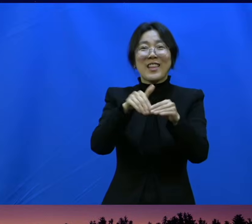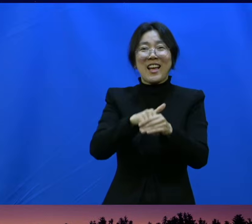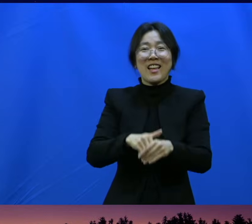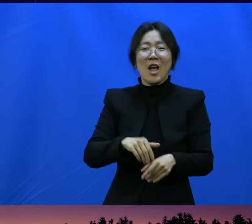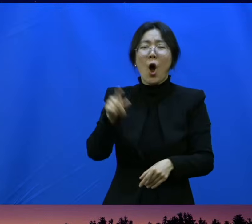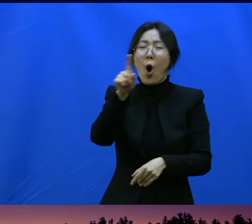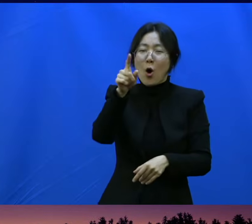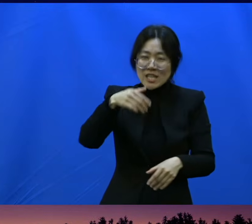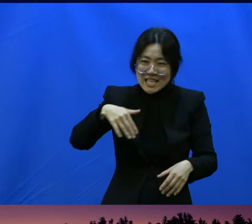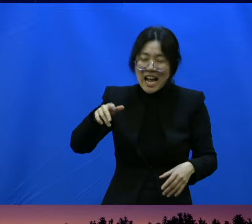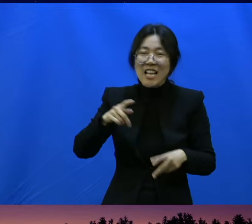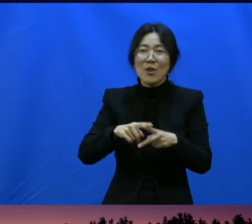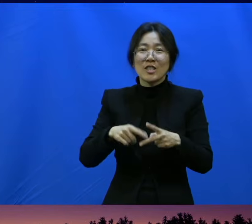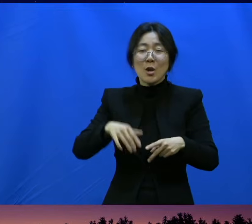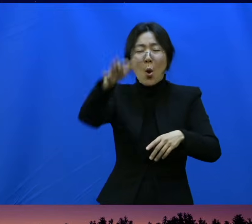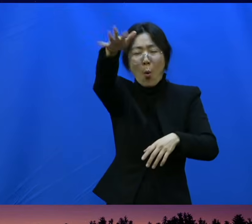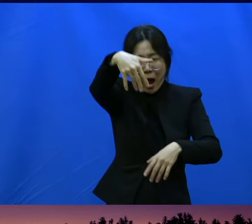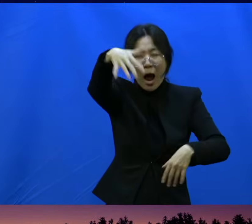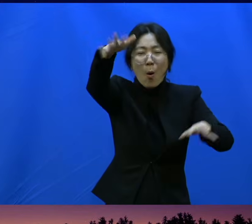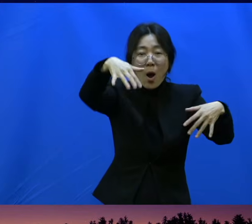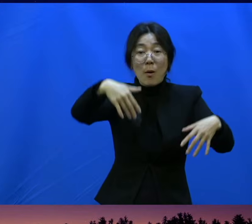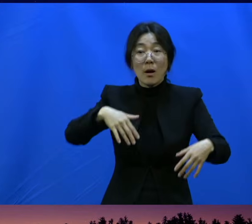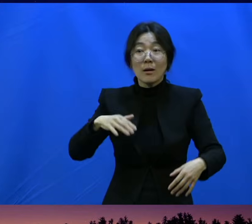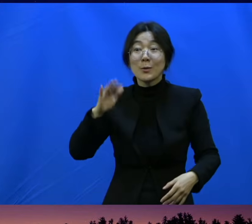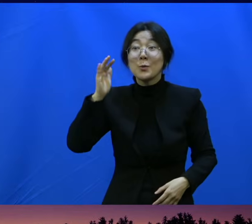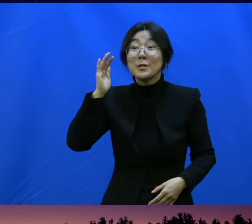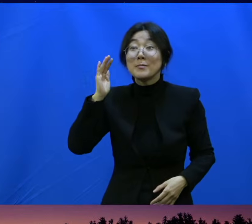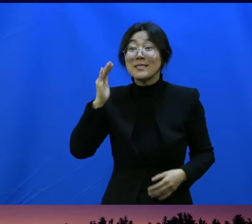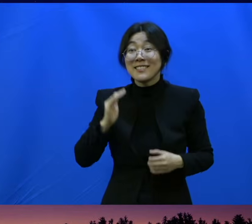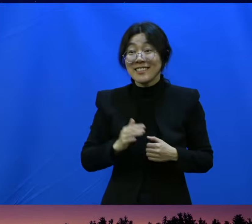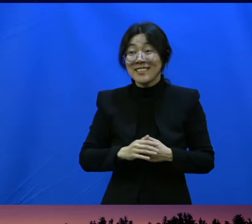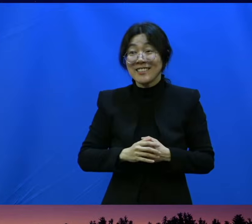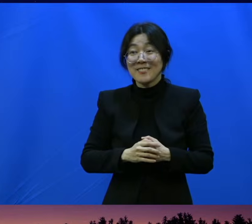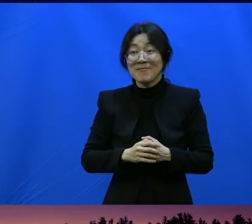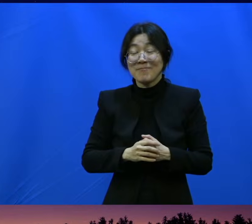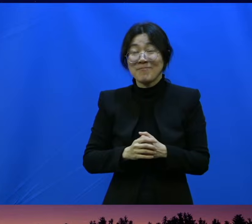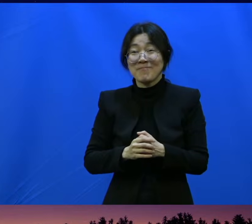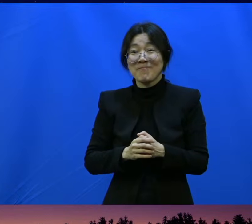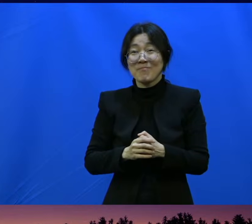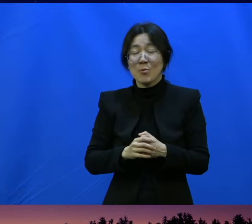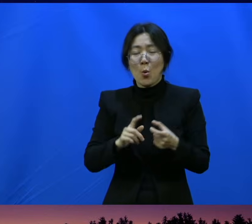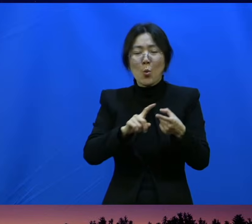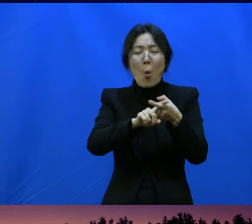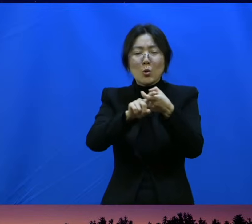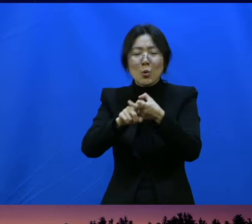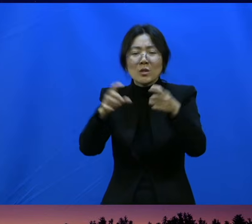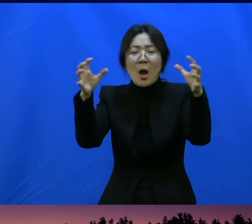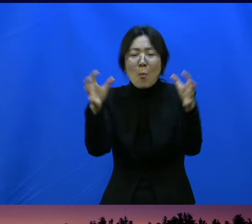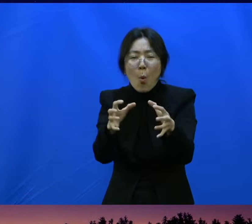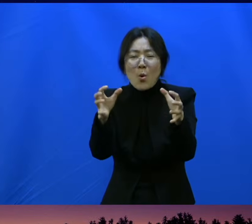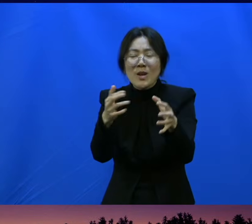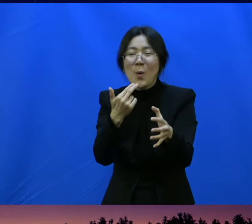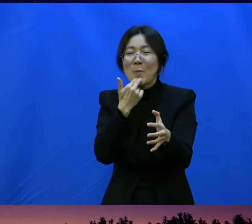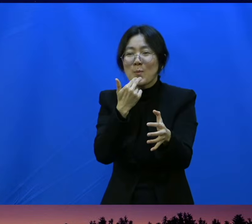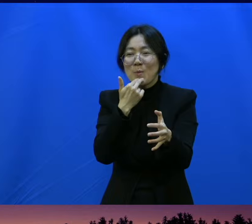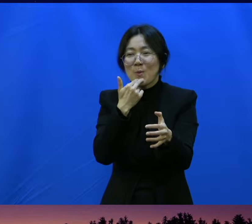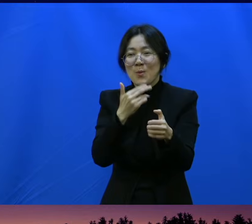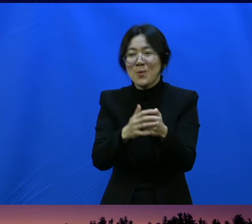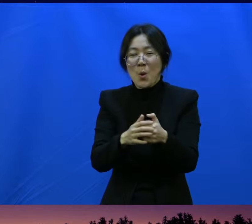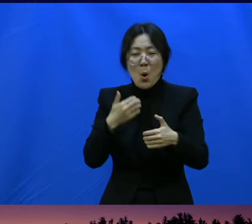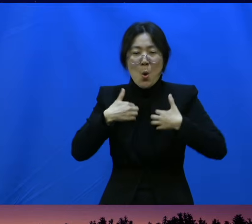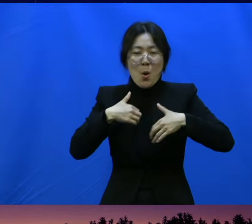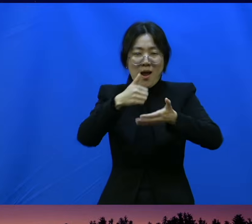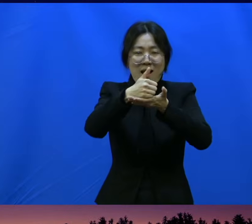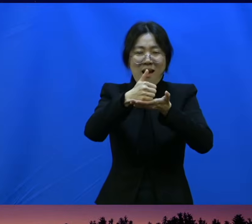어디를 가나 웰컴하는 거. 근데 요즘 그런 게 없어졌어요. 공동체가 사라져요. 피난처가 없어요.